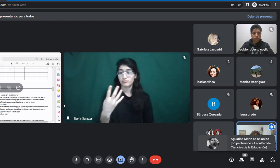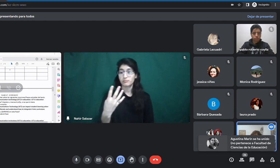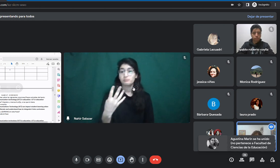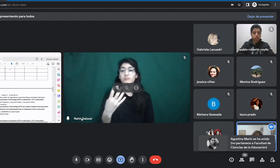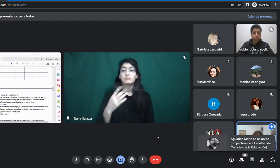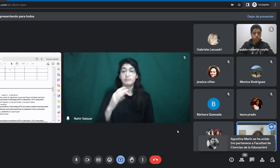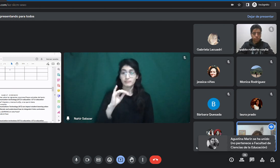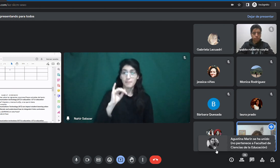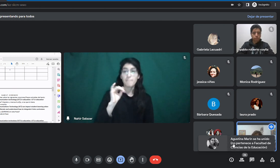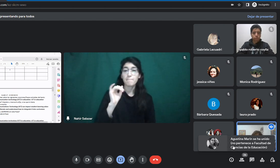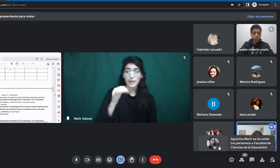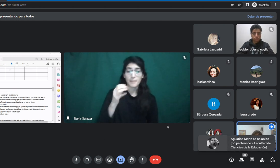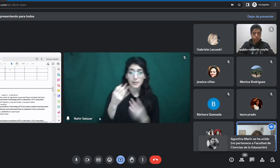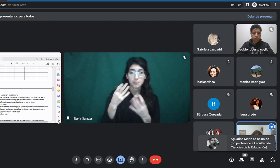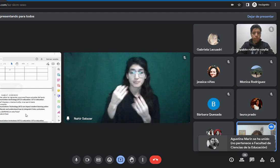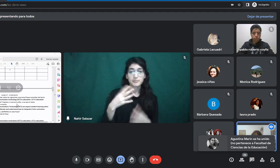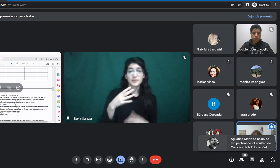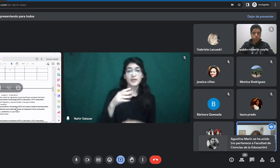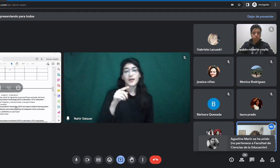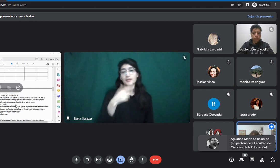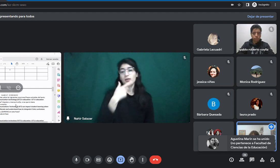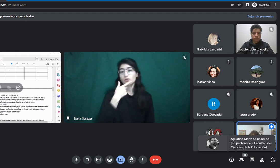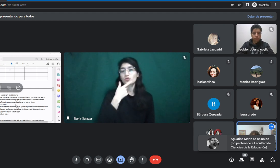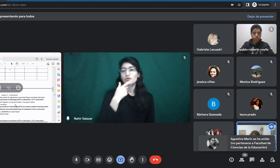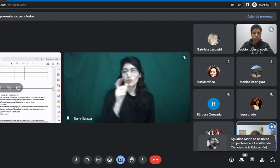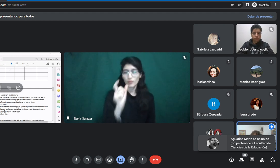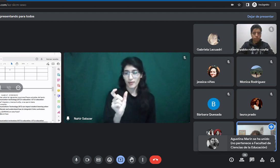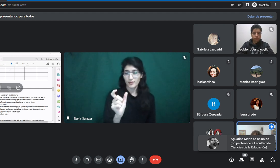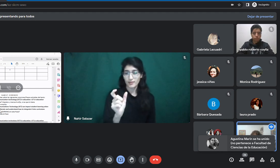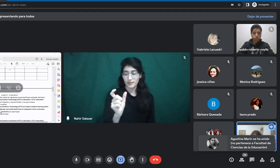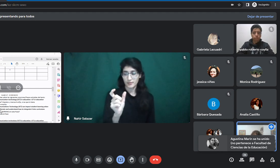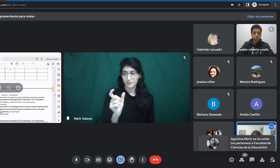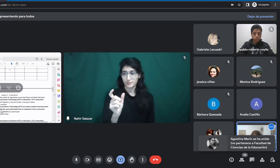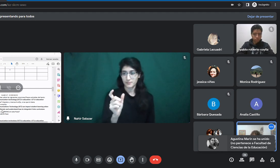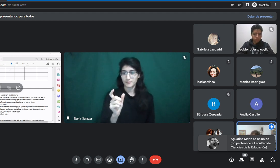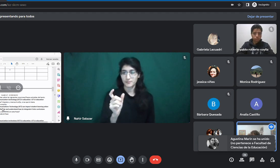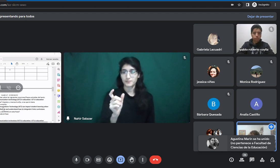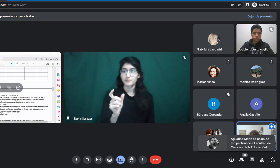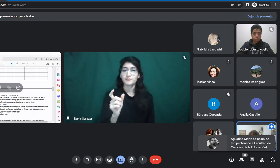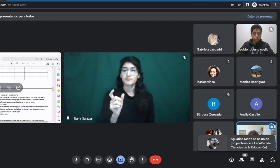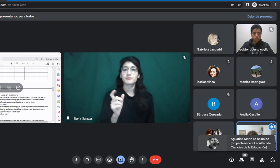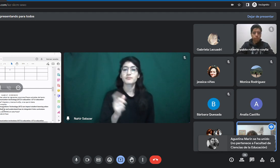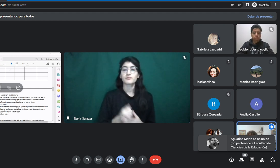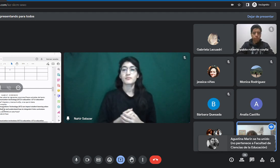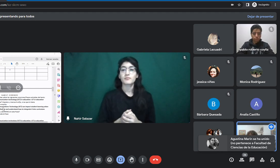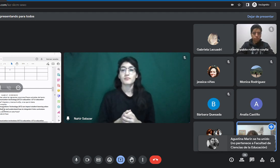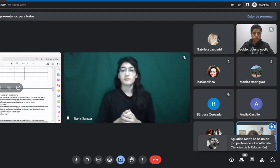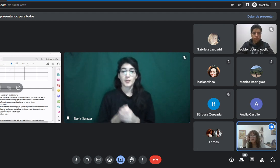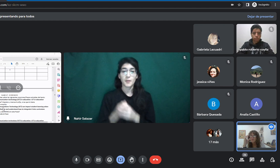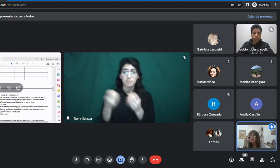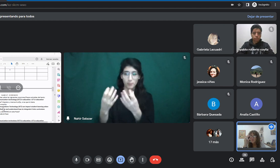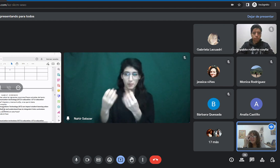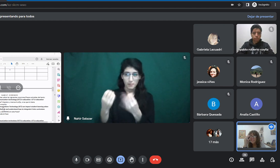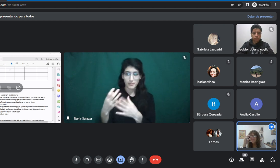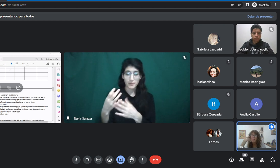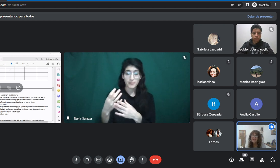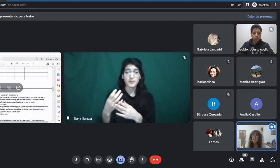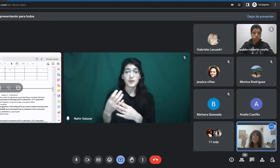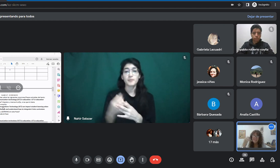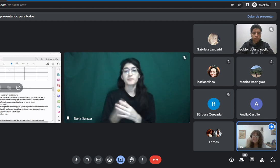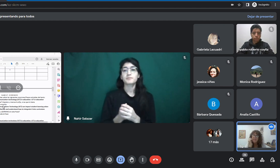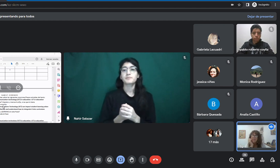como todo un sustantivo, ¿sí? También pueden ser, o sea, no... lo que dijiste estaba muy bien, pero si alguien lo puso no es que está mal,